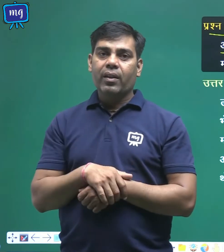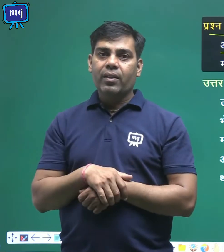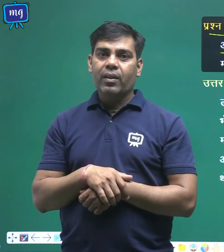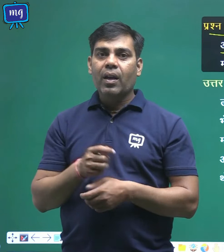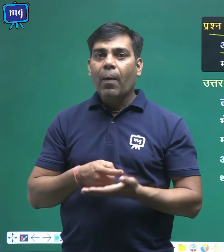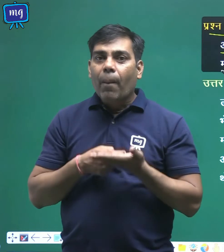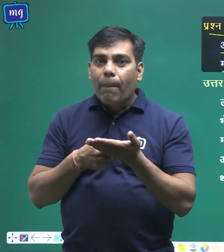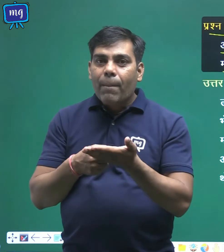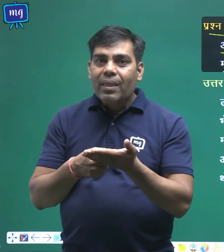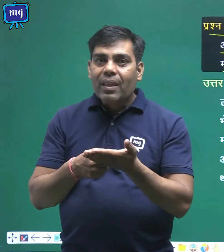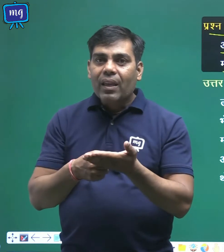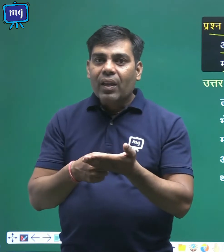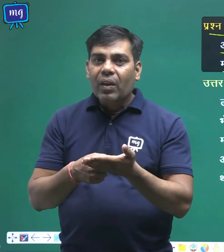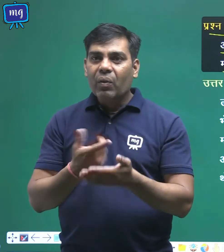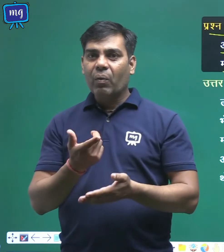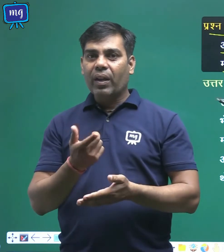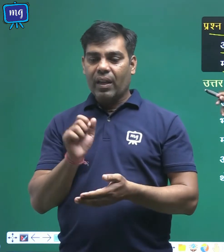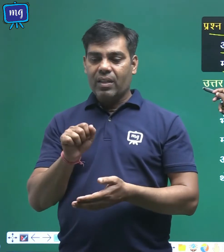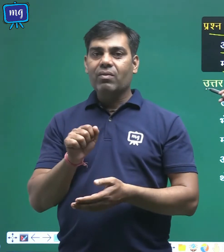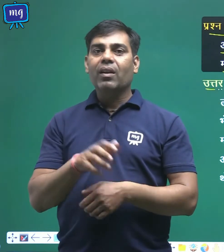विनती क्यों नहीं मानी?